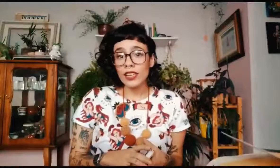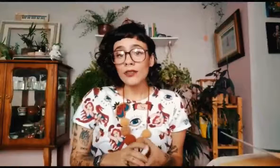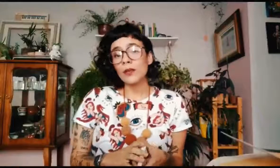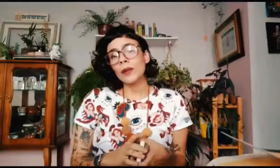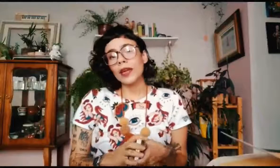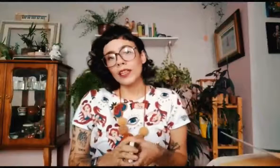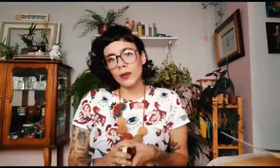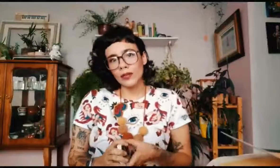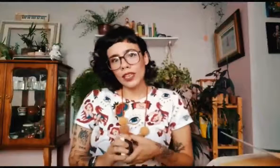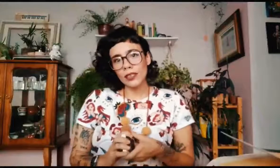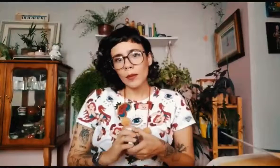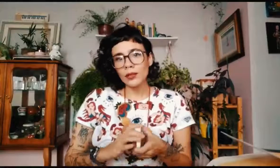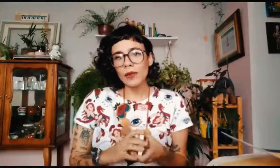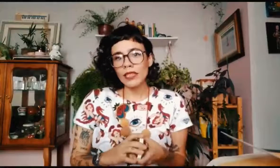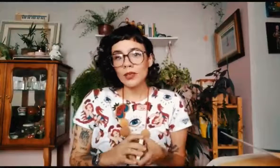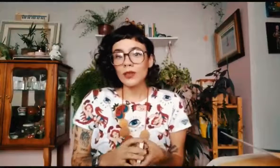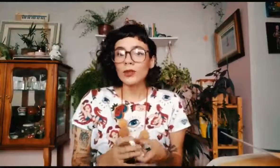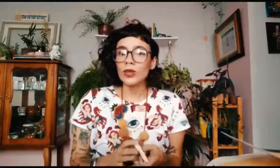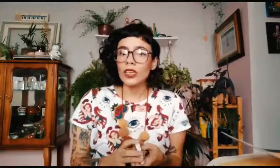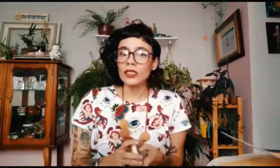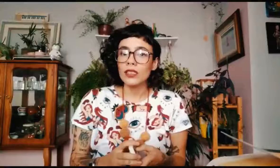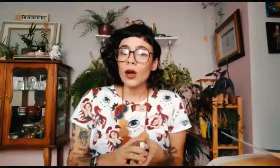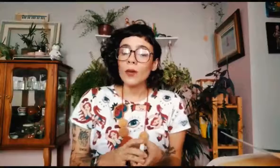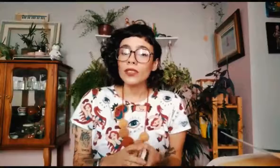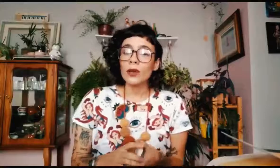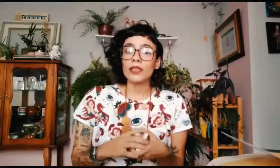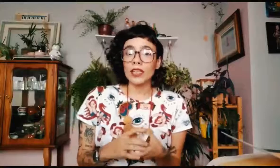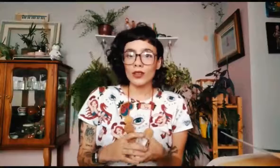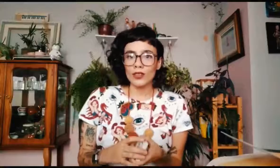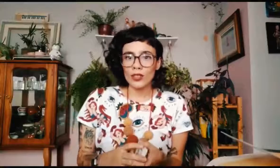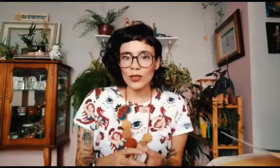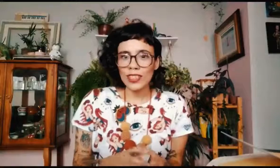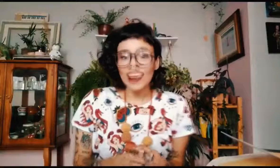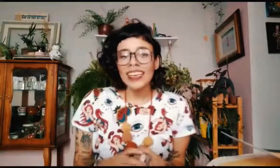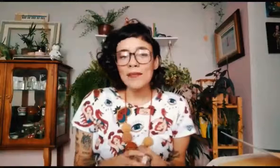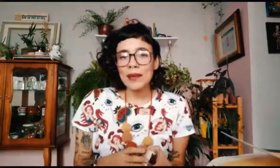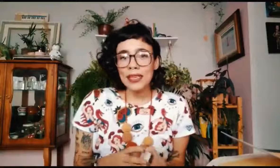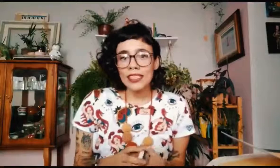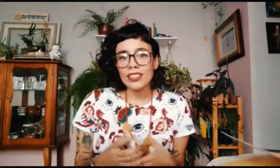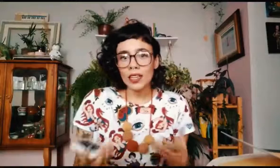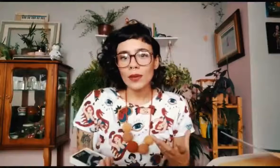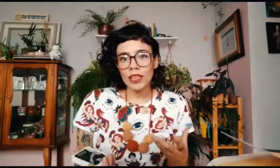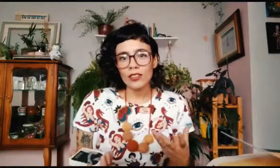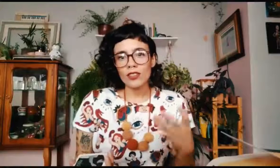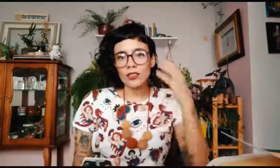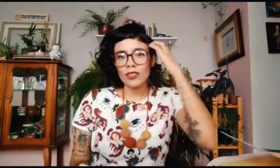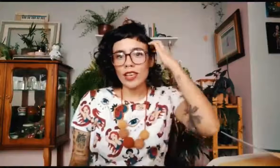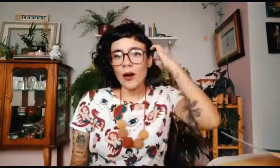foi premiado pela Fundação Banco do Brasil em 2015 por ser uma tecnologia social. E a premissa de ser uma tecnologia social é